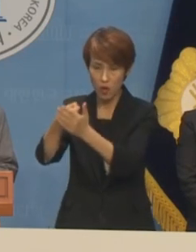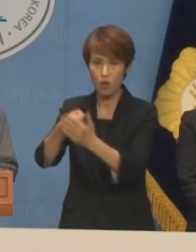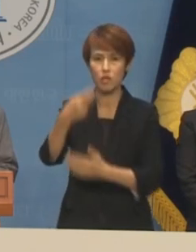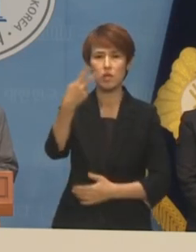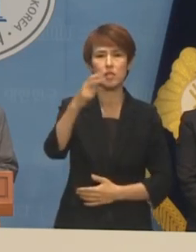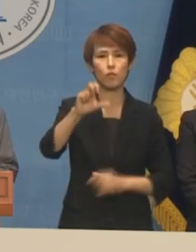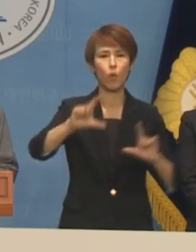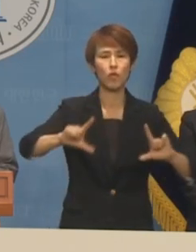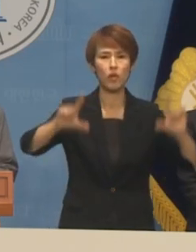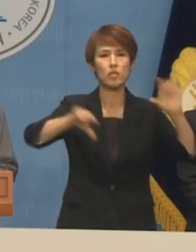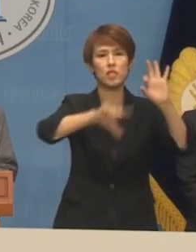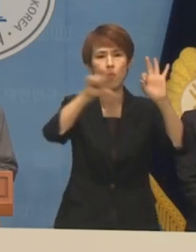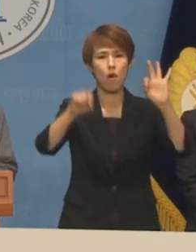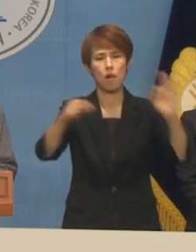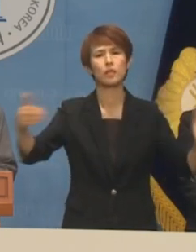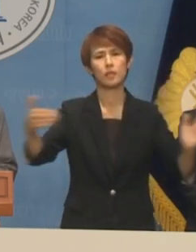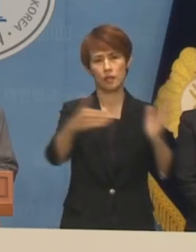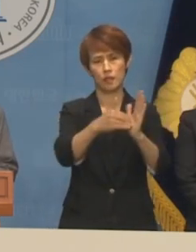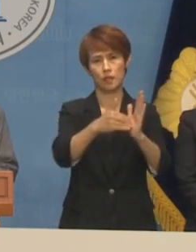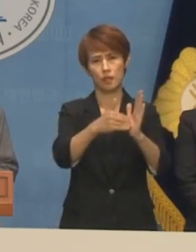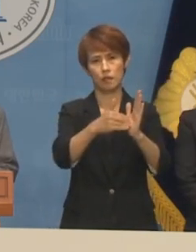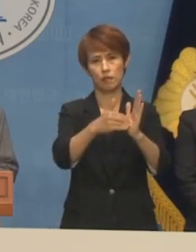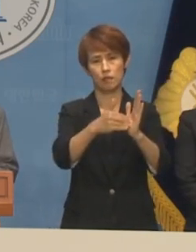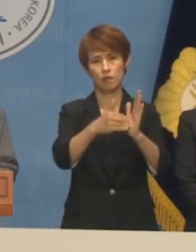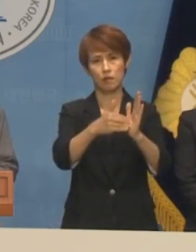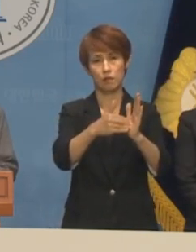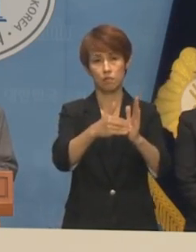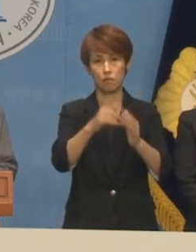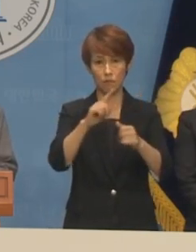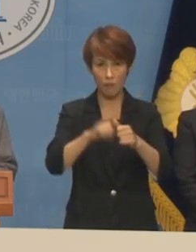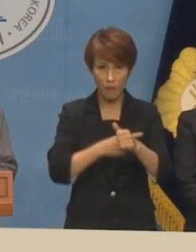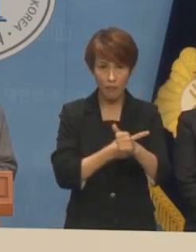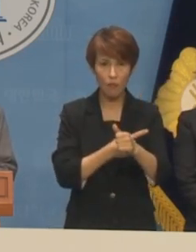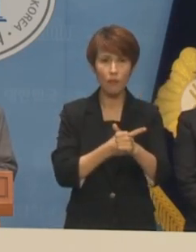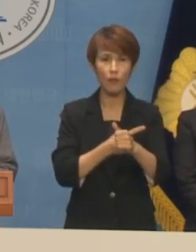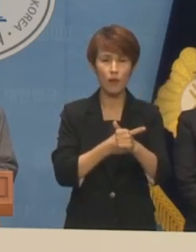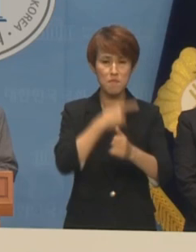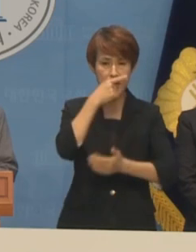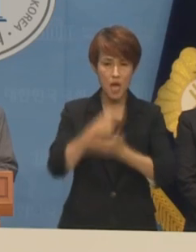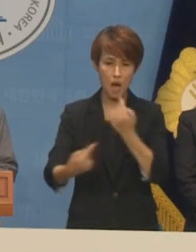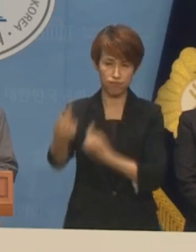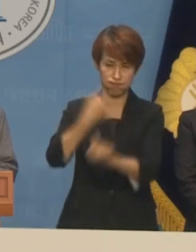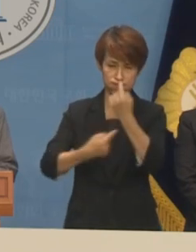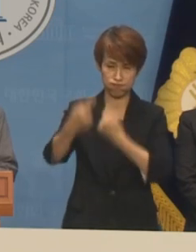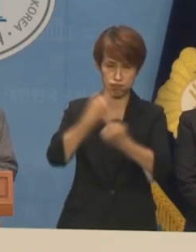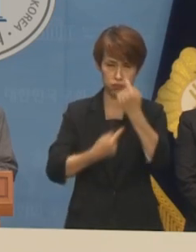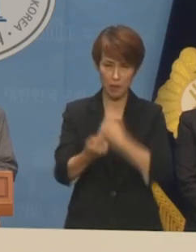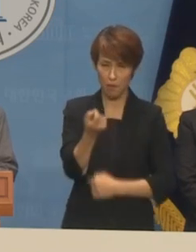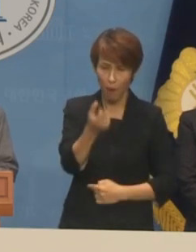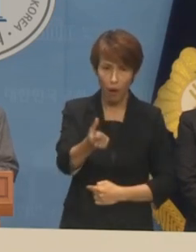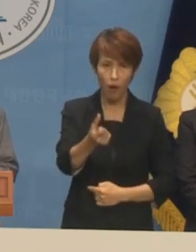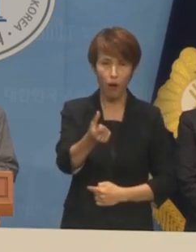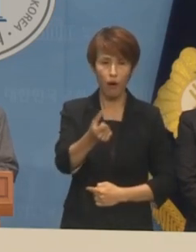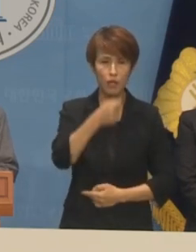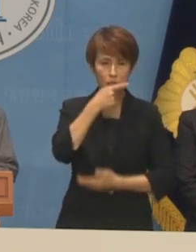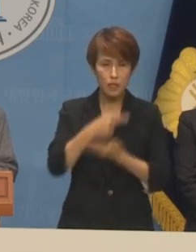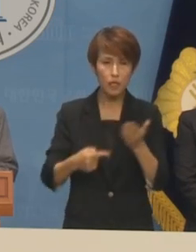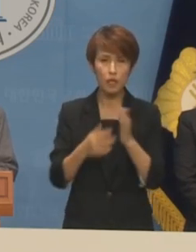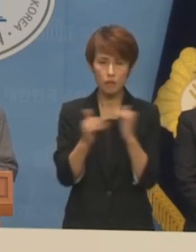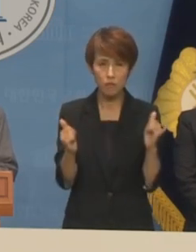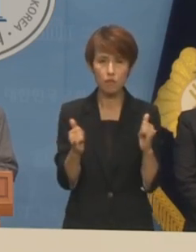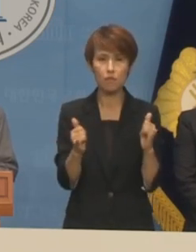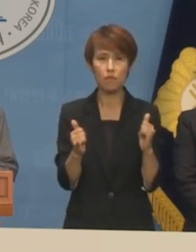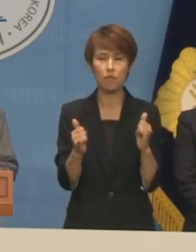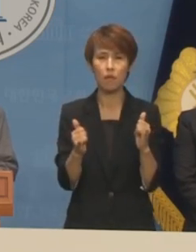10월 최종 종료됩니다. 따라서 저조한 피해 신고 접수 및 희생자와 유족